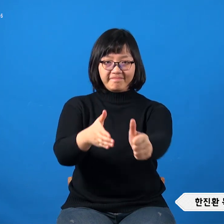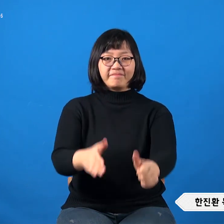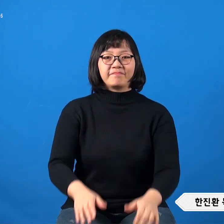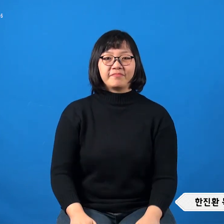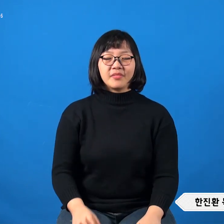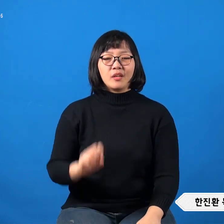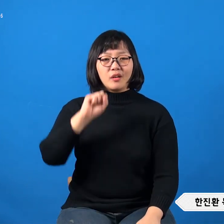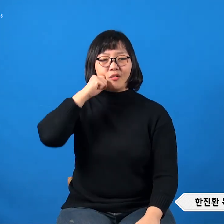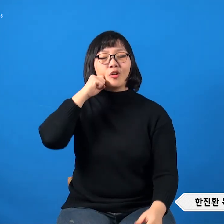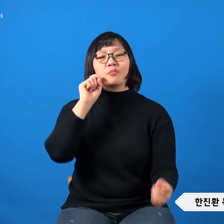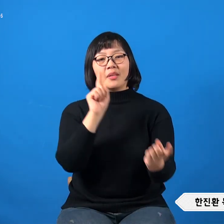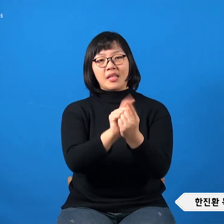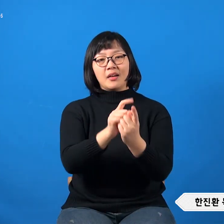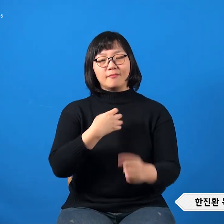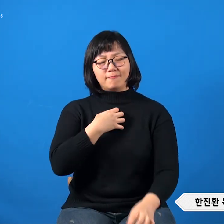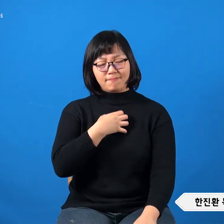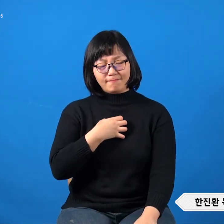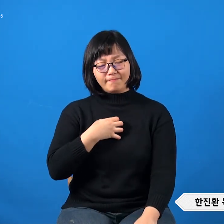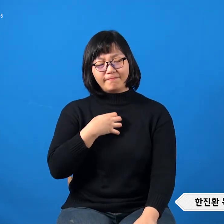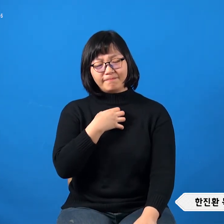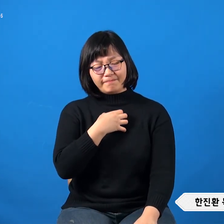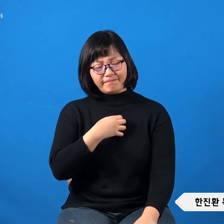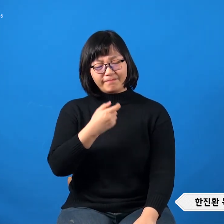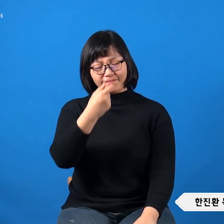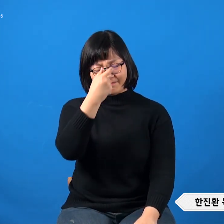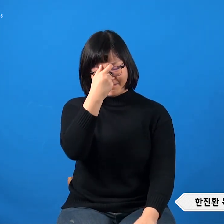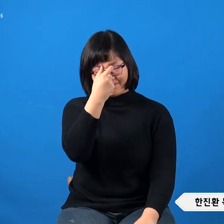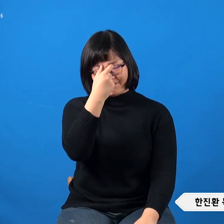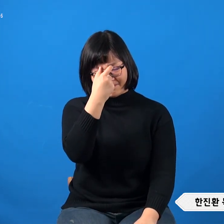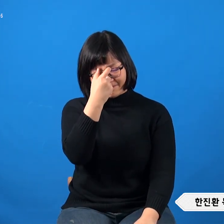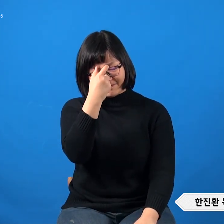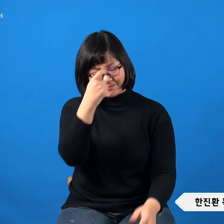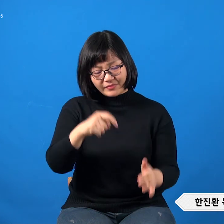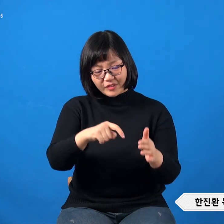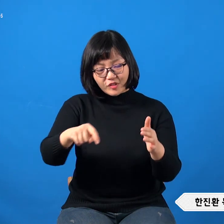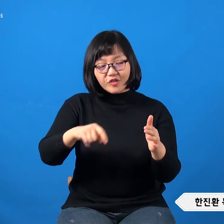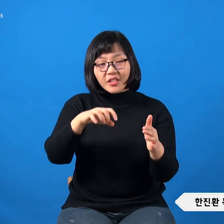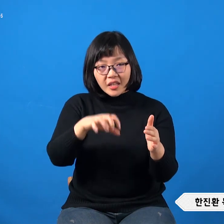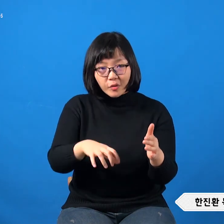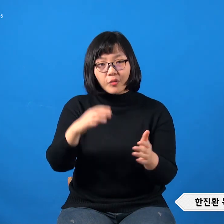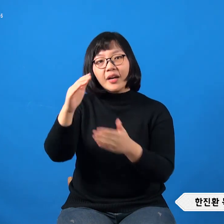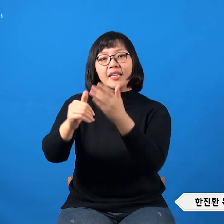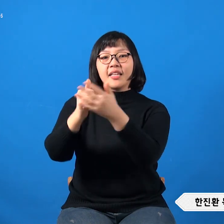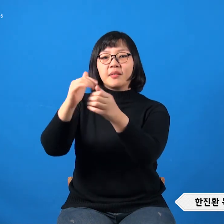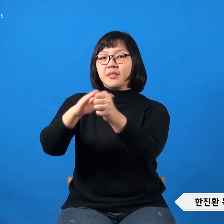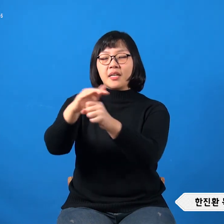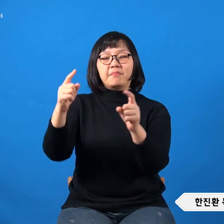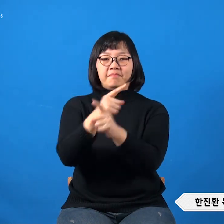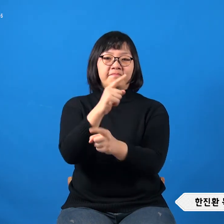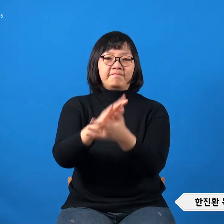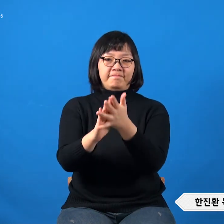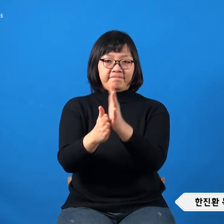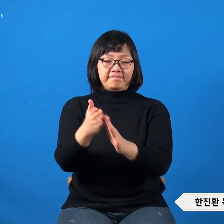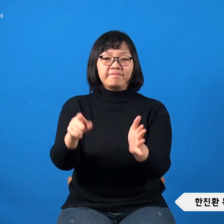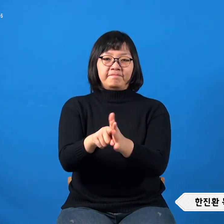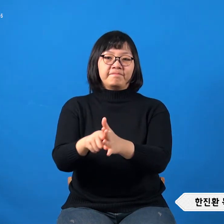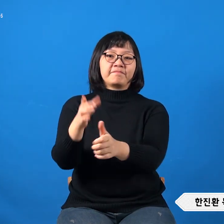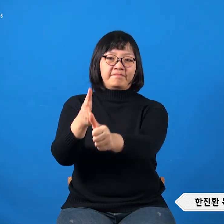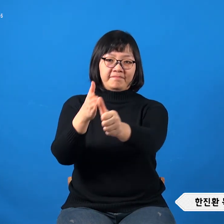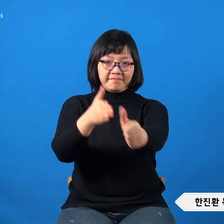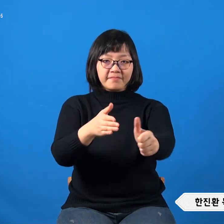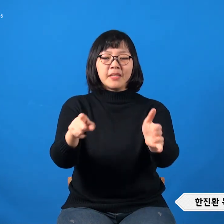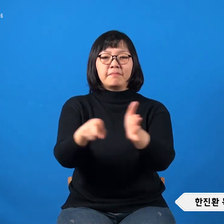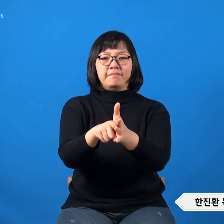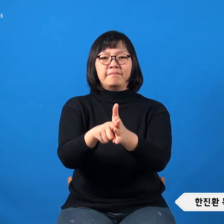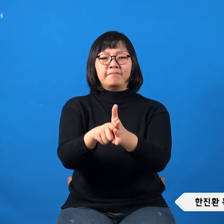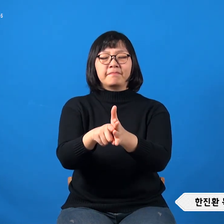폭풍 속에서도 주님의 그 자비로운 음성은 변함이 없는 것을 여러분 믿으시기를 바랍니다. 그걸 꼭 붙들어야